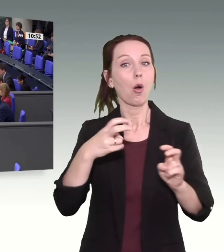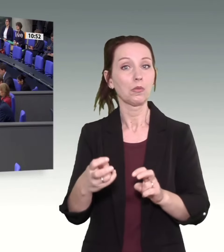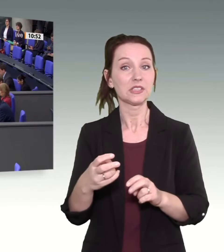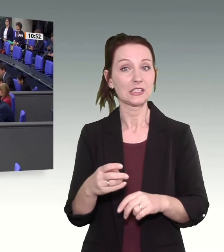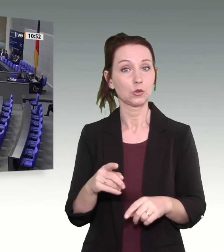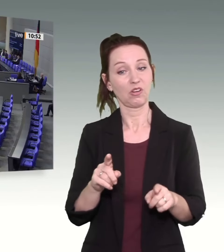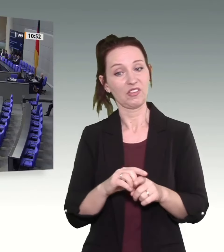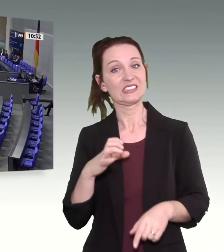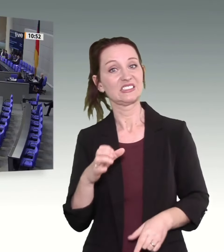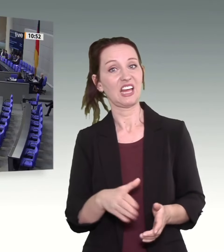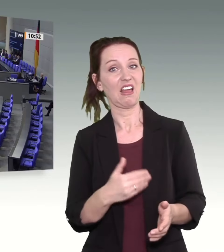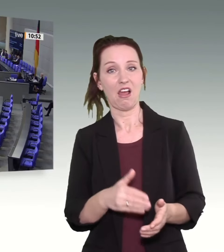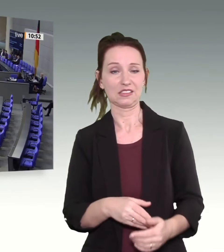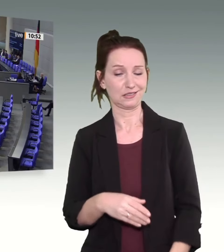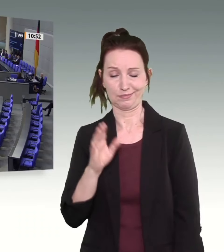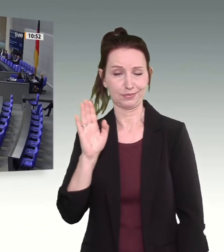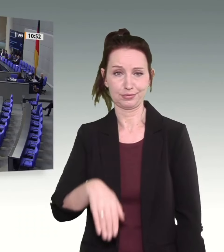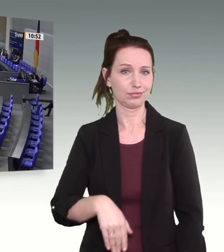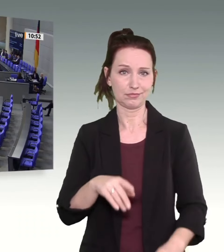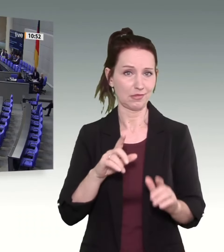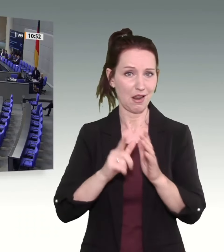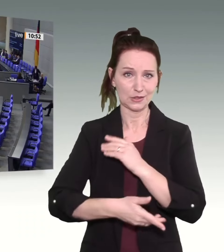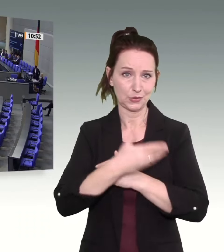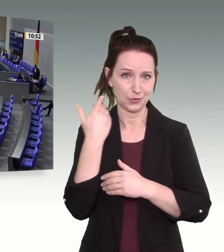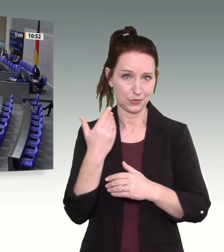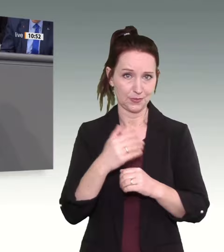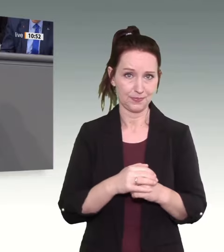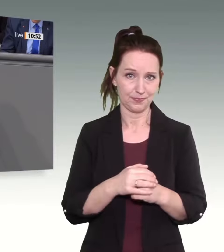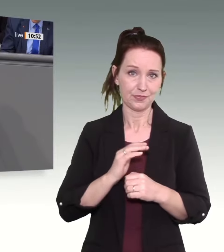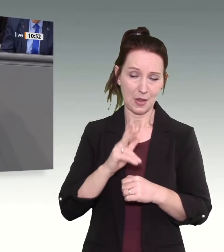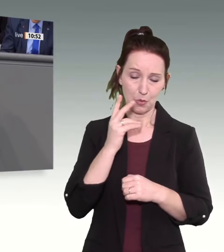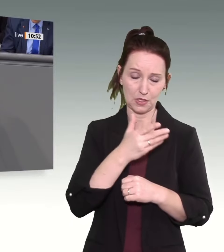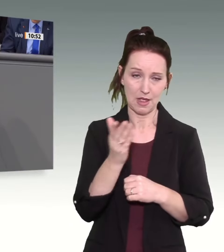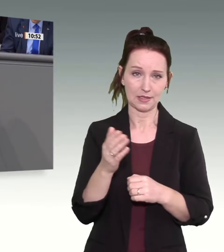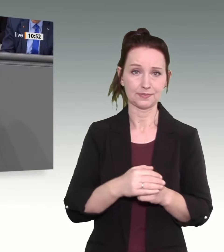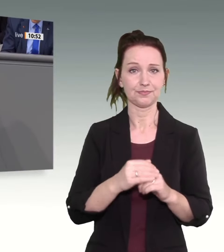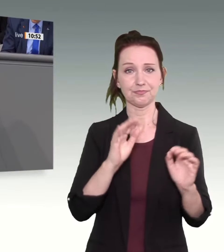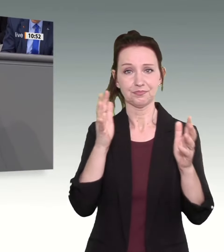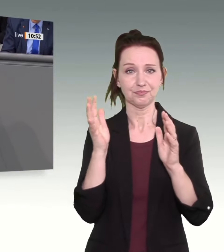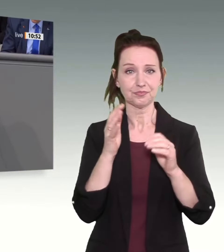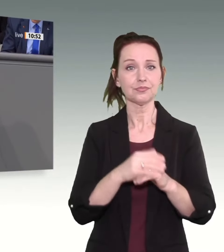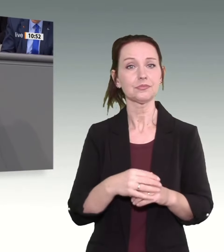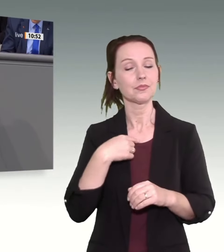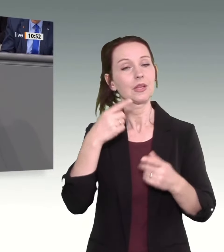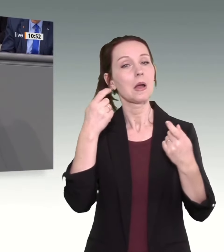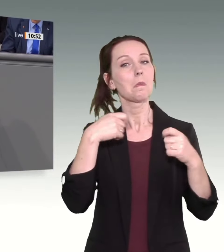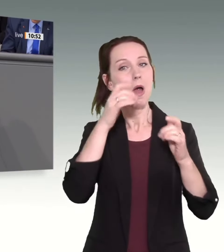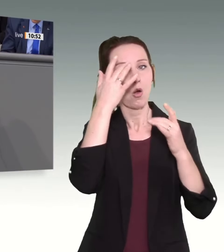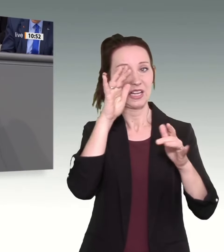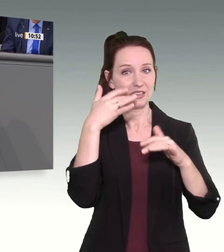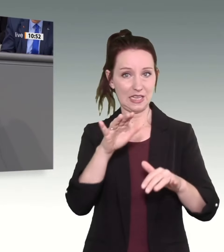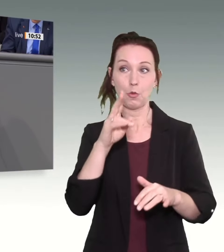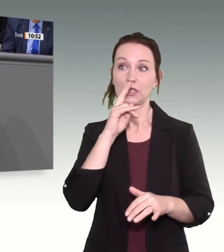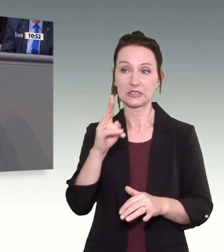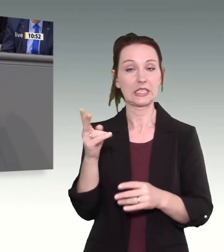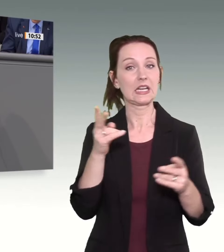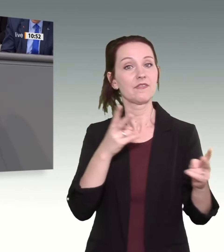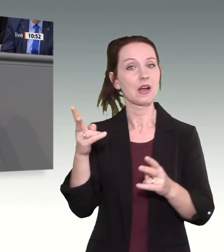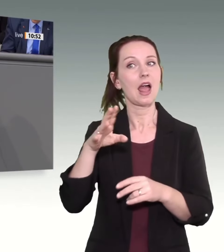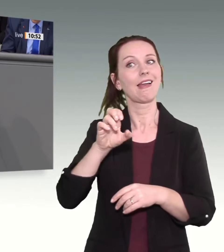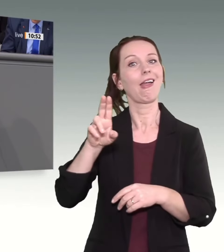Wir haben einen dramatischen Einbruch in den Baugenehmigungen, und zwar überproportional zum europäischen Durchschnitt. Das haben wir heute schon gehört. 17